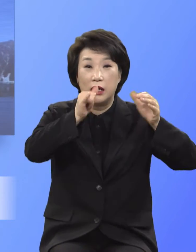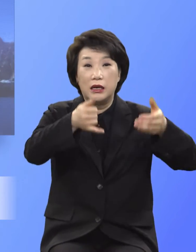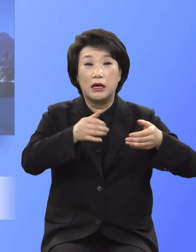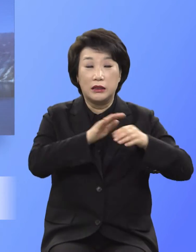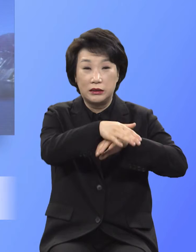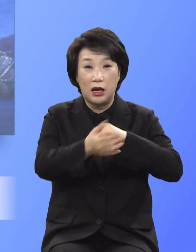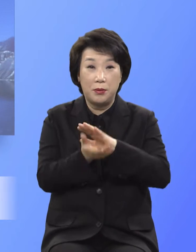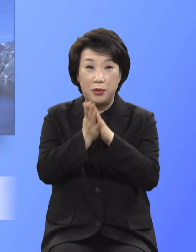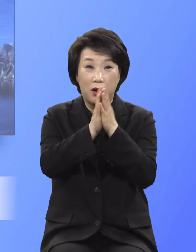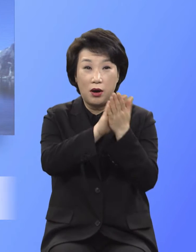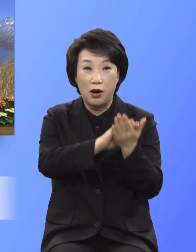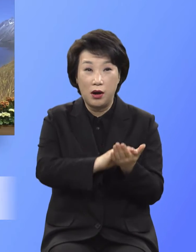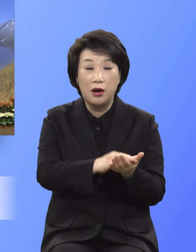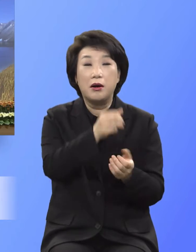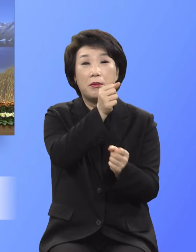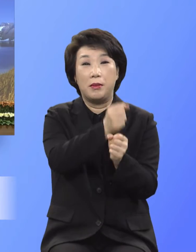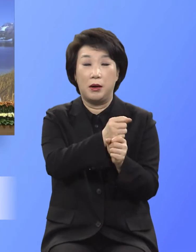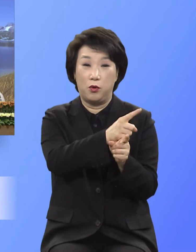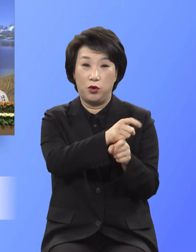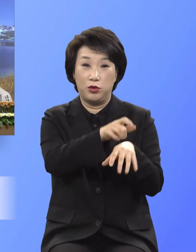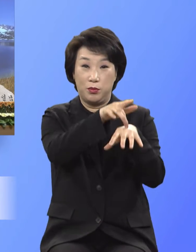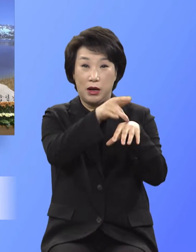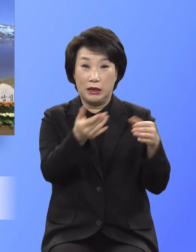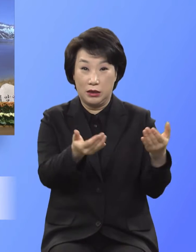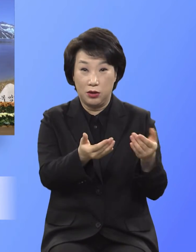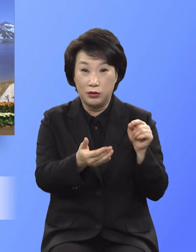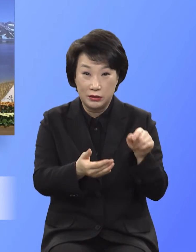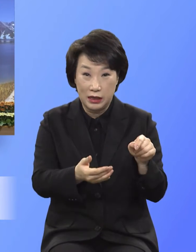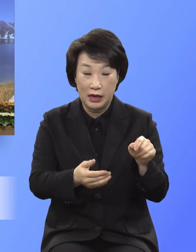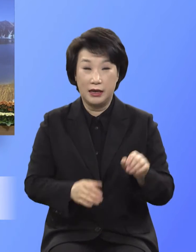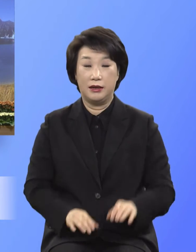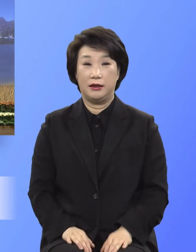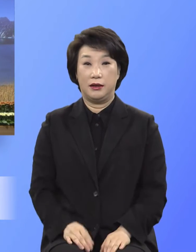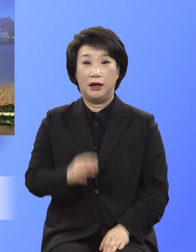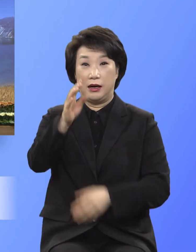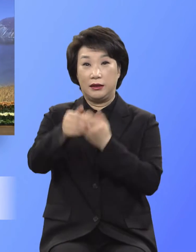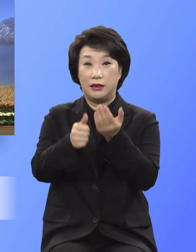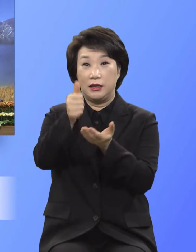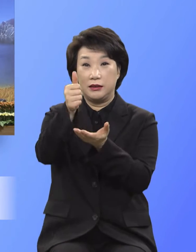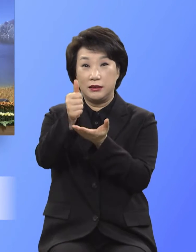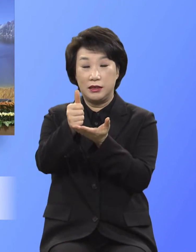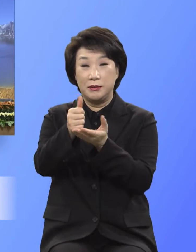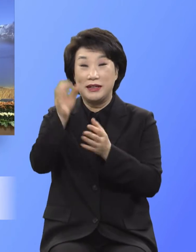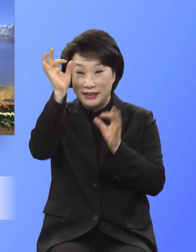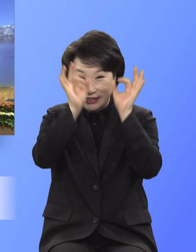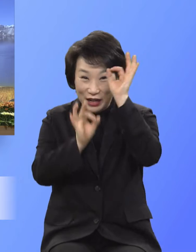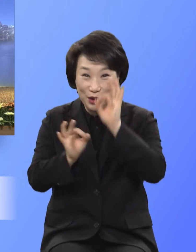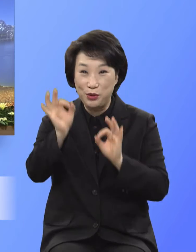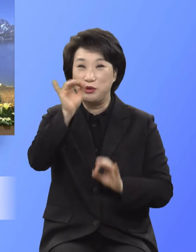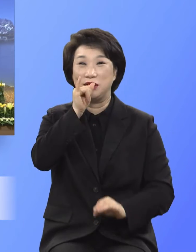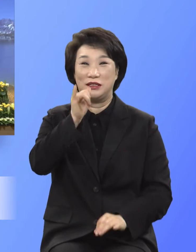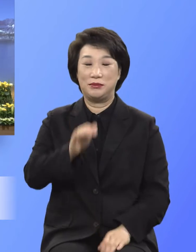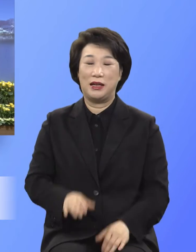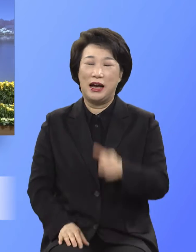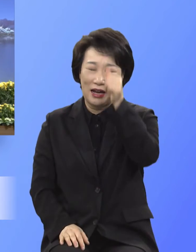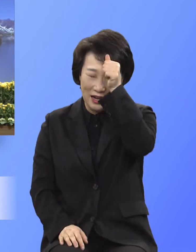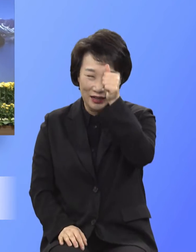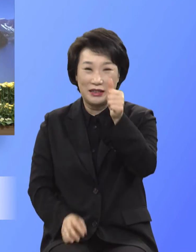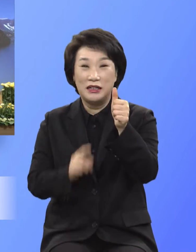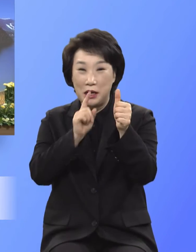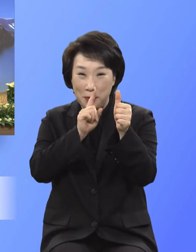세속화시키는 마귀 역사입니다. 그래서 하나님은 찾습니다.